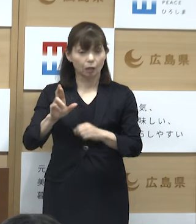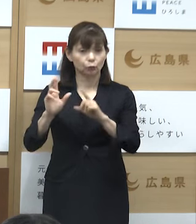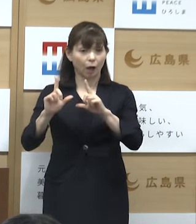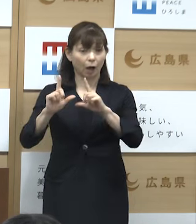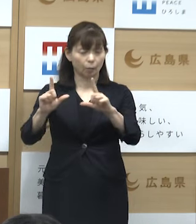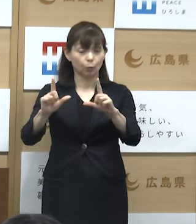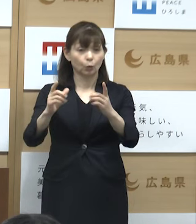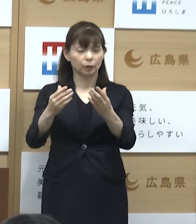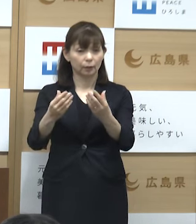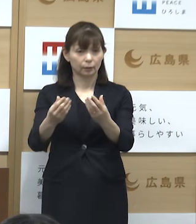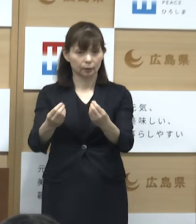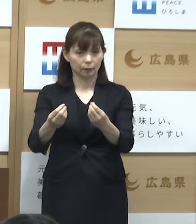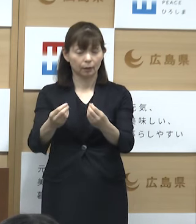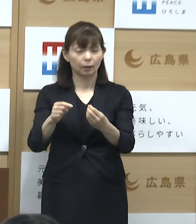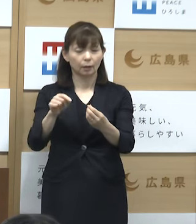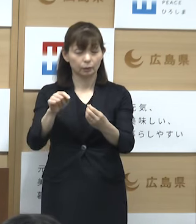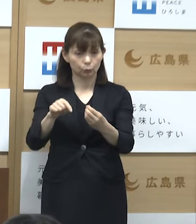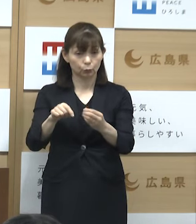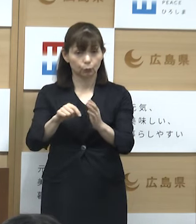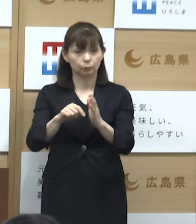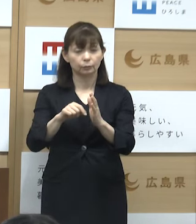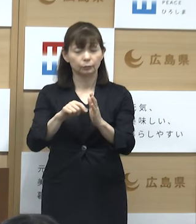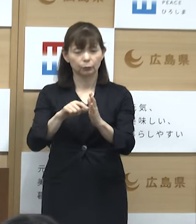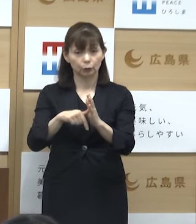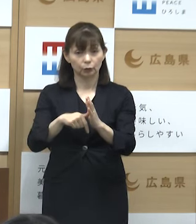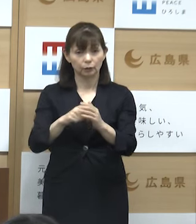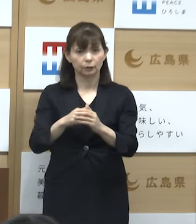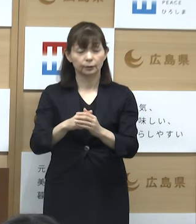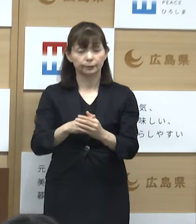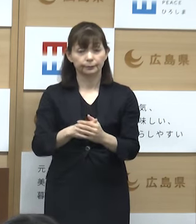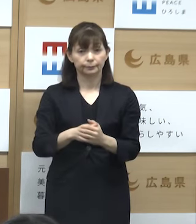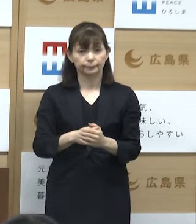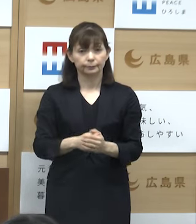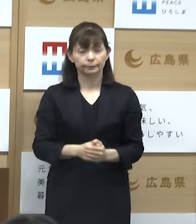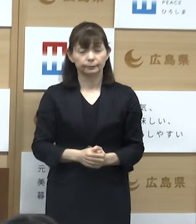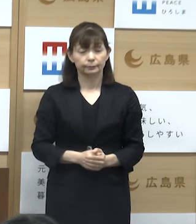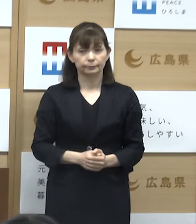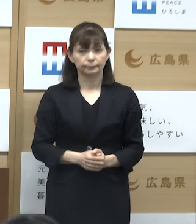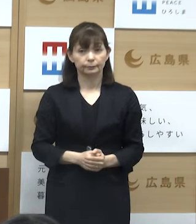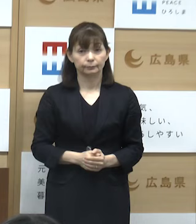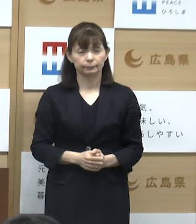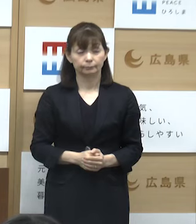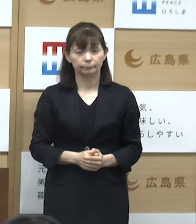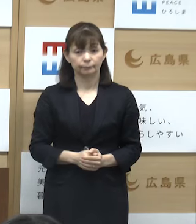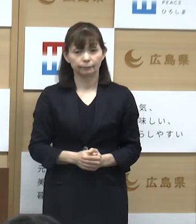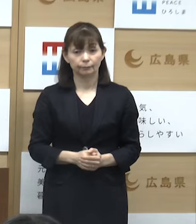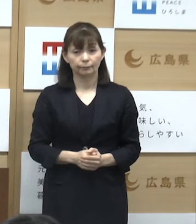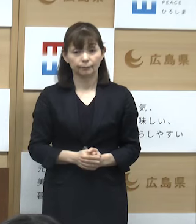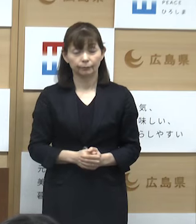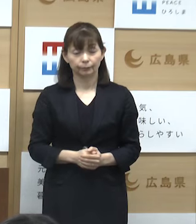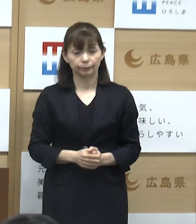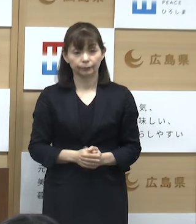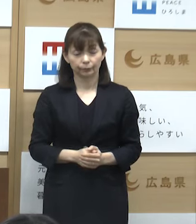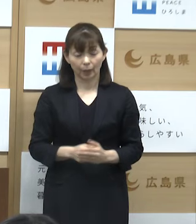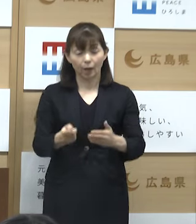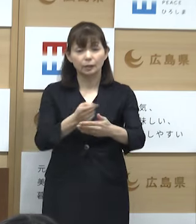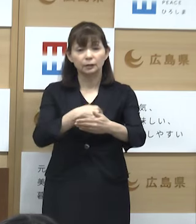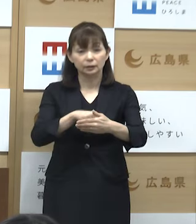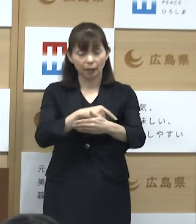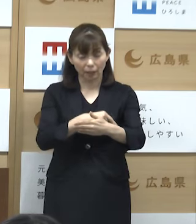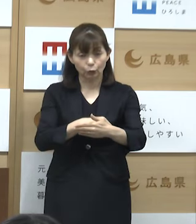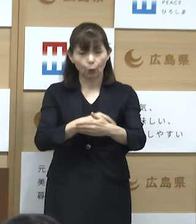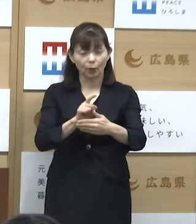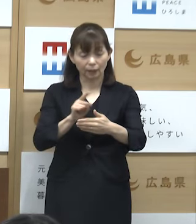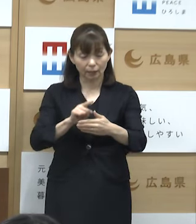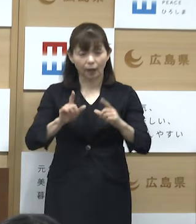けれども、まあ、その時にこういうことを発表したいというお話はありまし